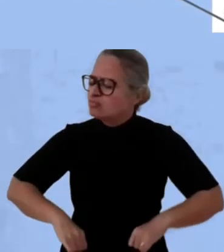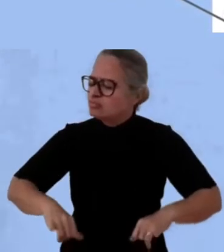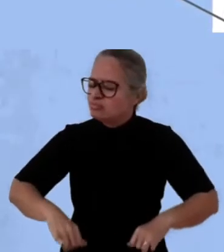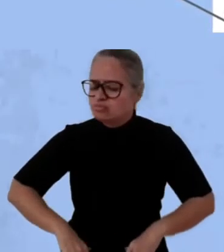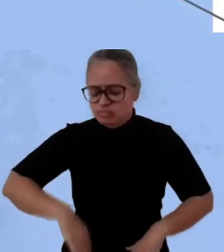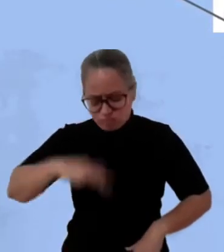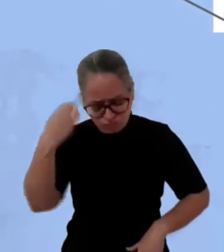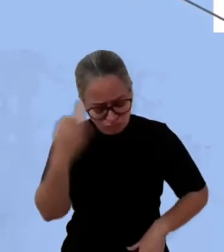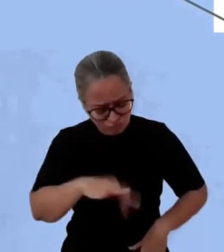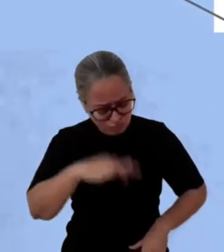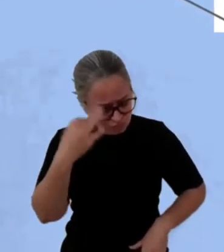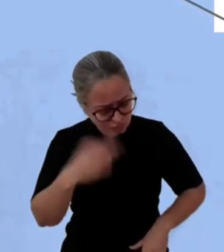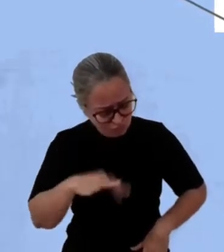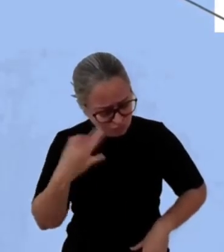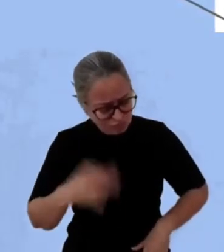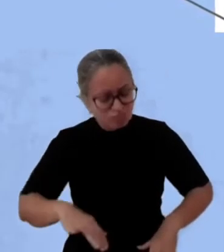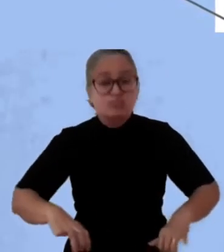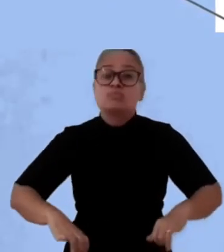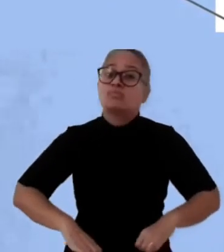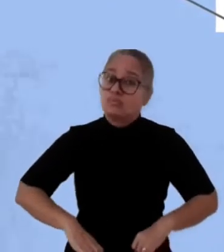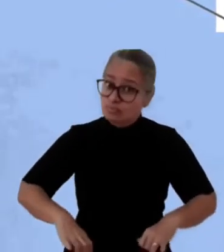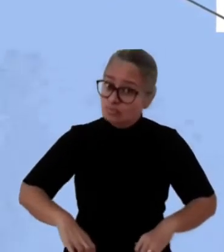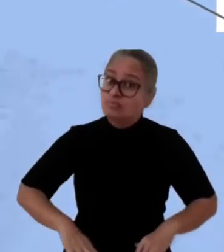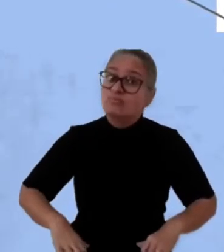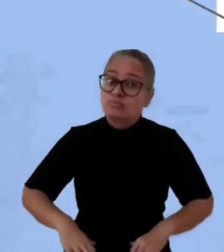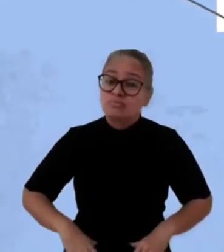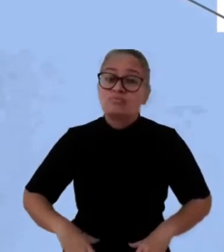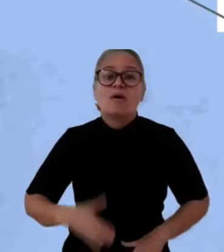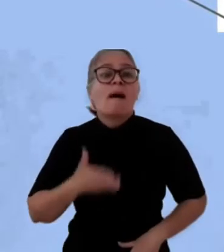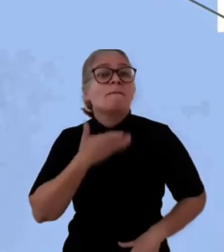E eles voltaram a sofrer bastante,